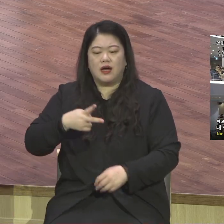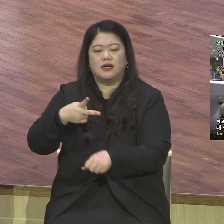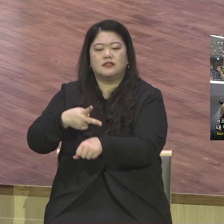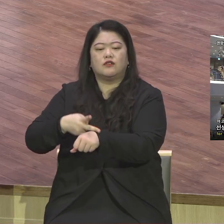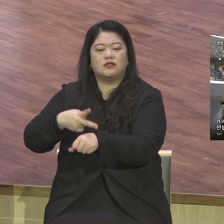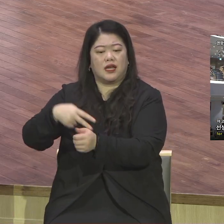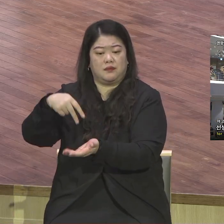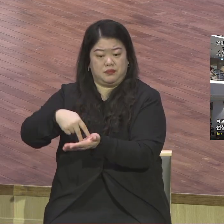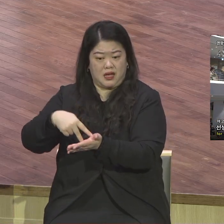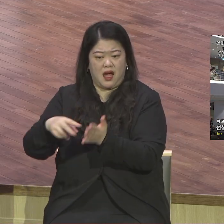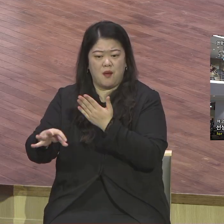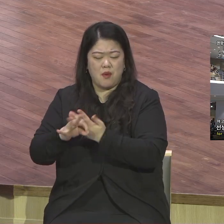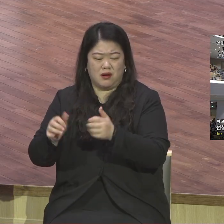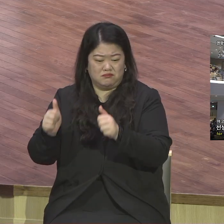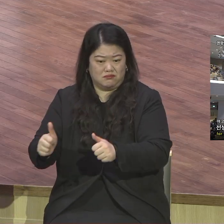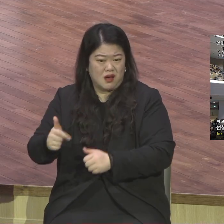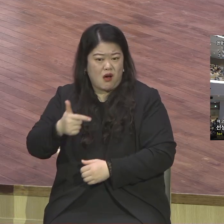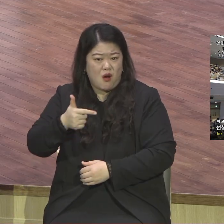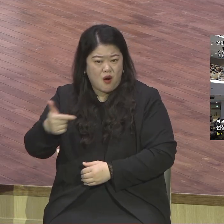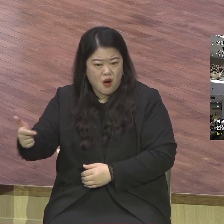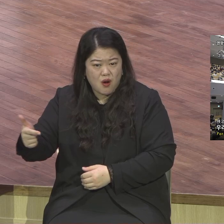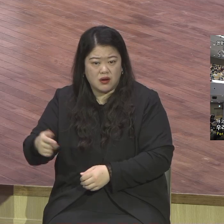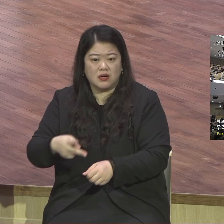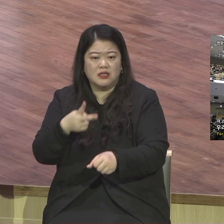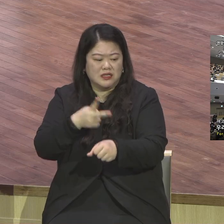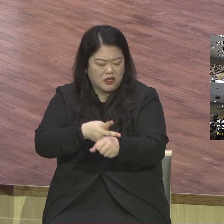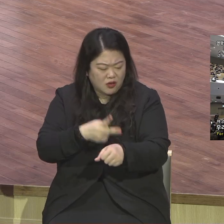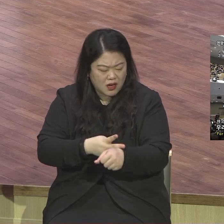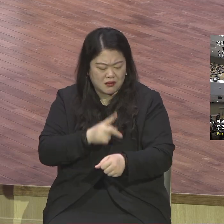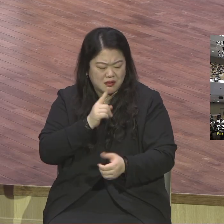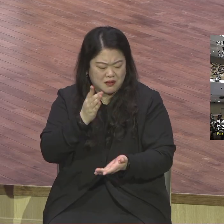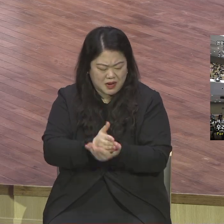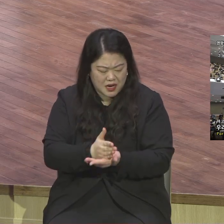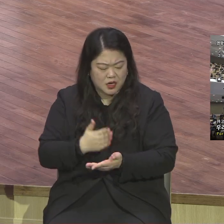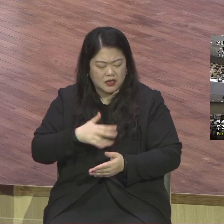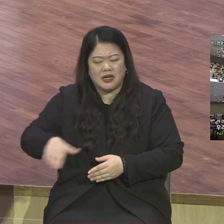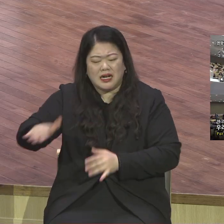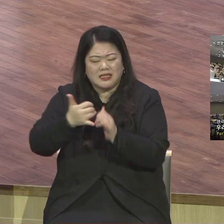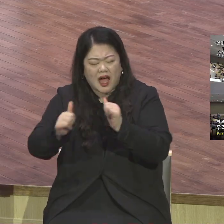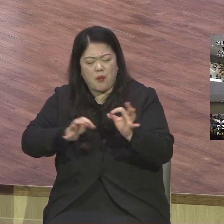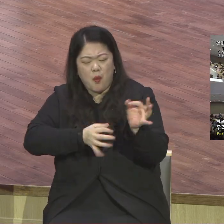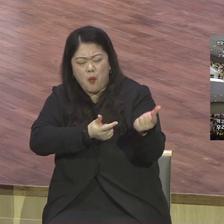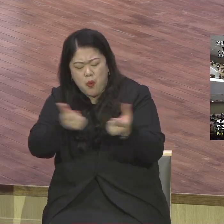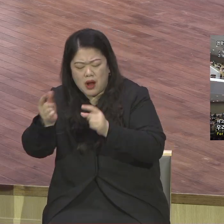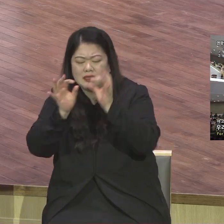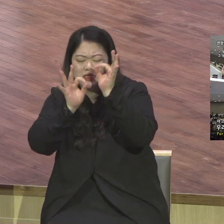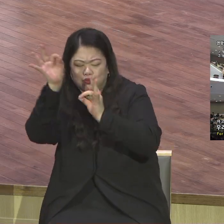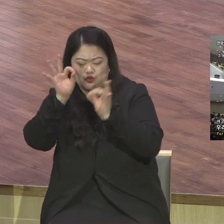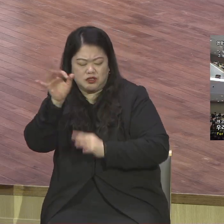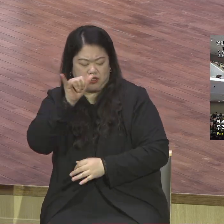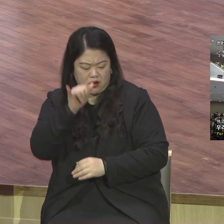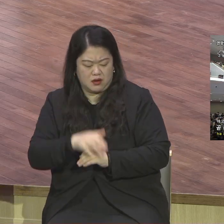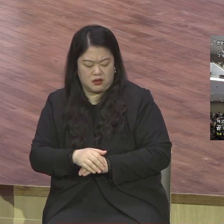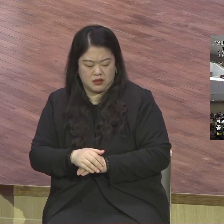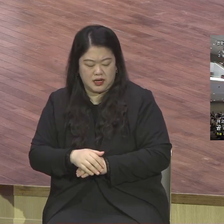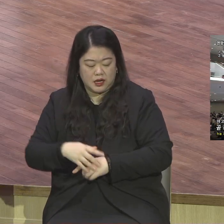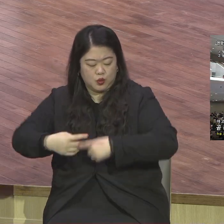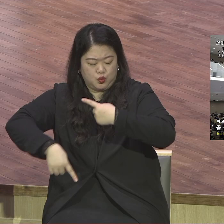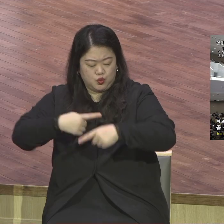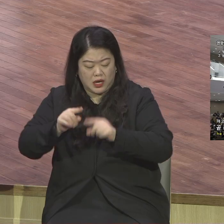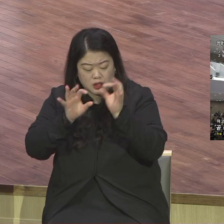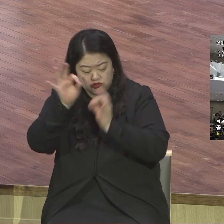심판을 받을 줄 알고 선생이 많이 되지 말라. 우리가 다 실수가 많으니 만일 말에 실수가 없는